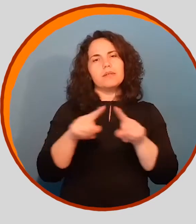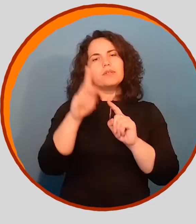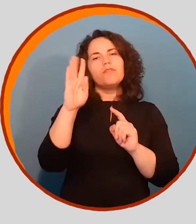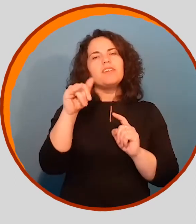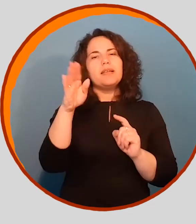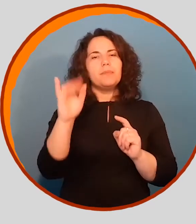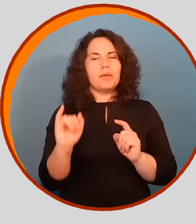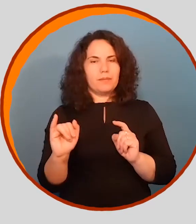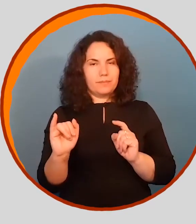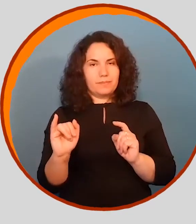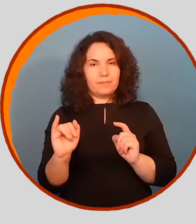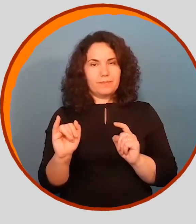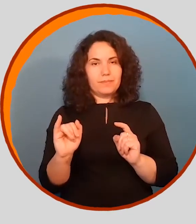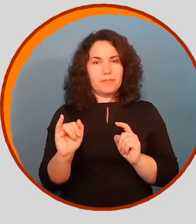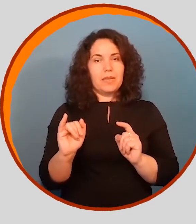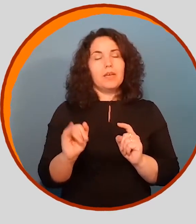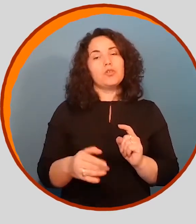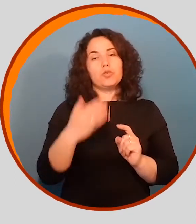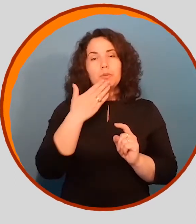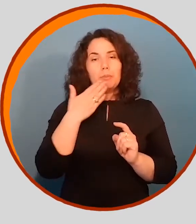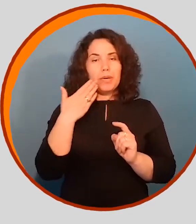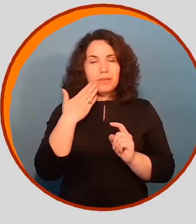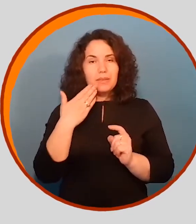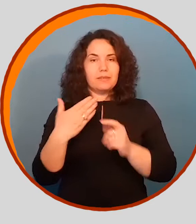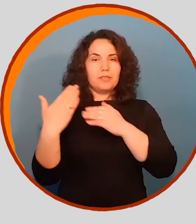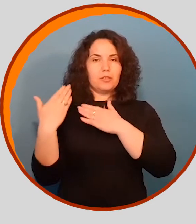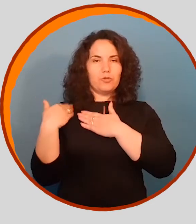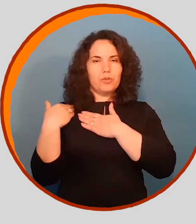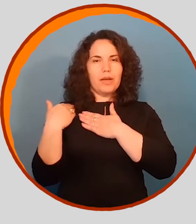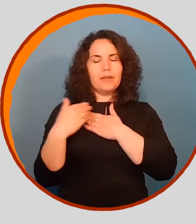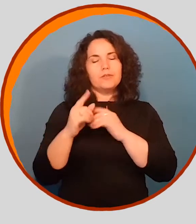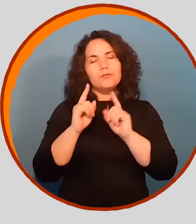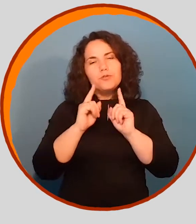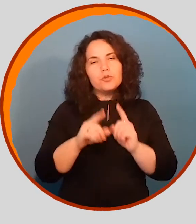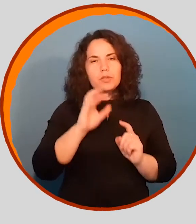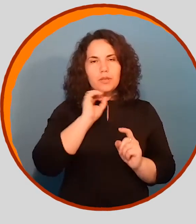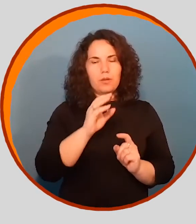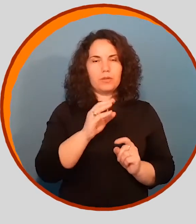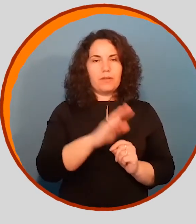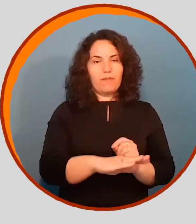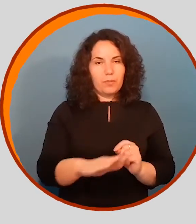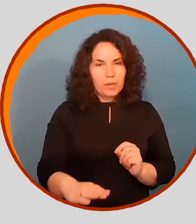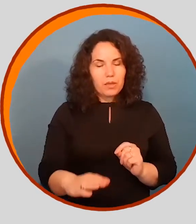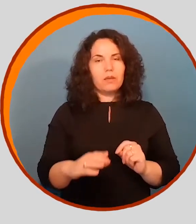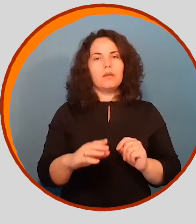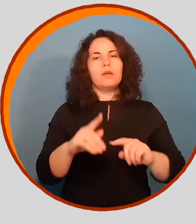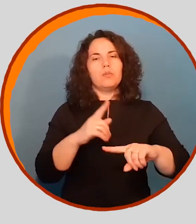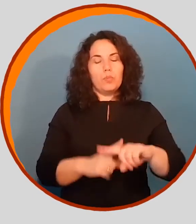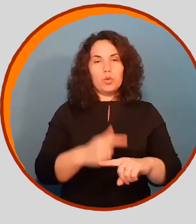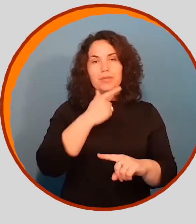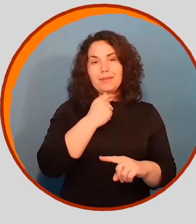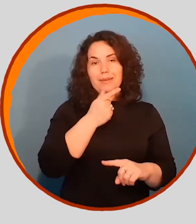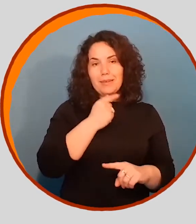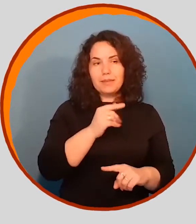humbasin ritmin e rutinës. I takon prindit, qoftë me fëmijën, qoftë me adoleshentin, që t'i jap disa sinjale në mënyrë